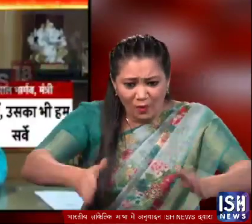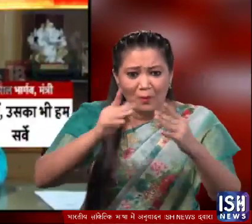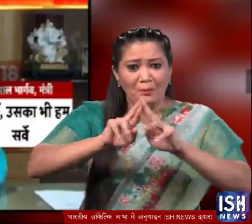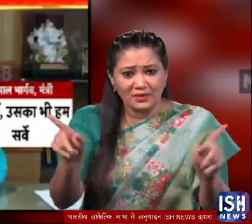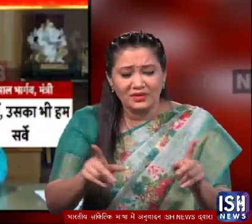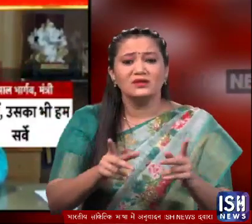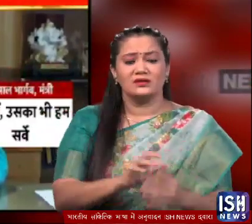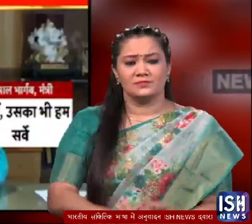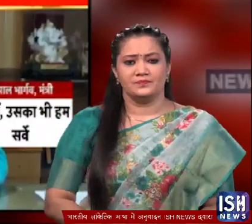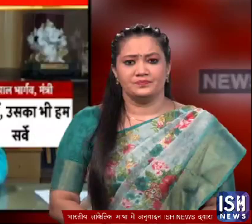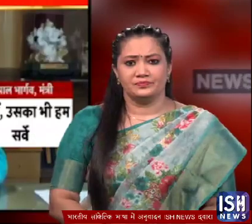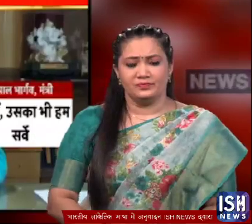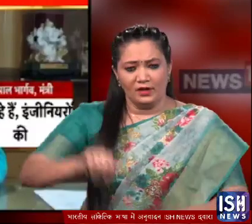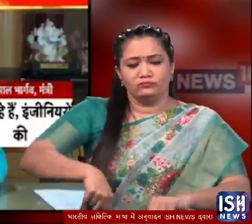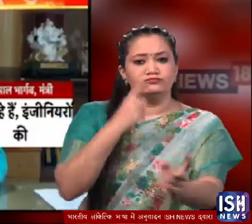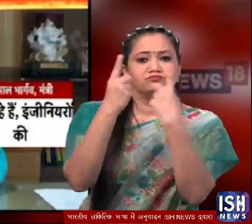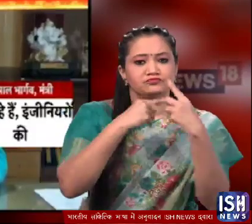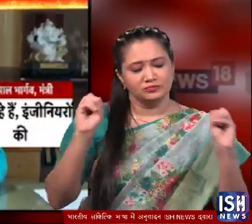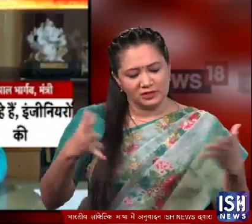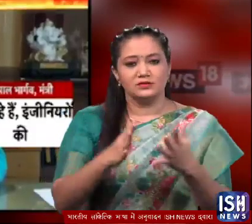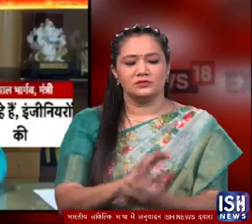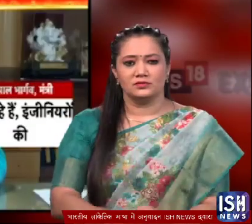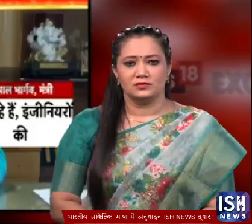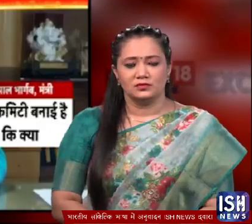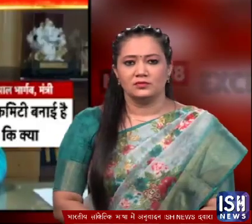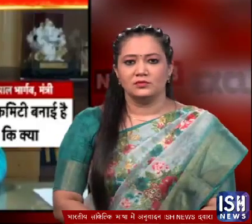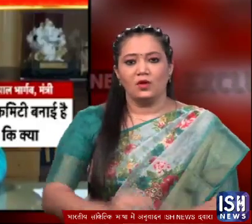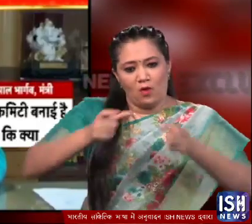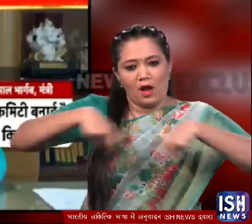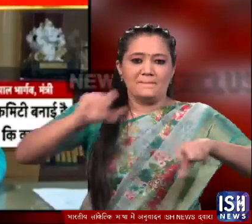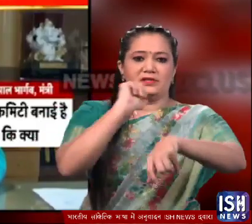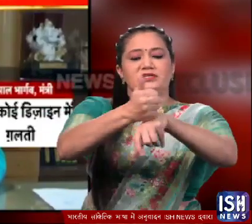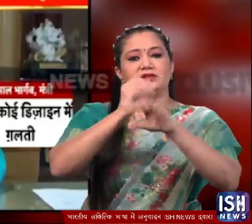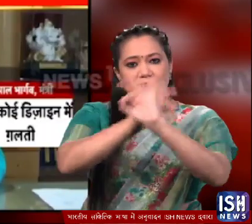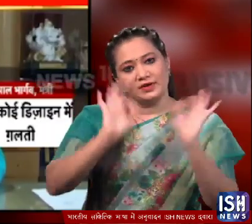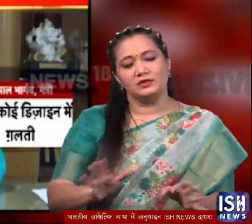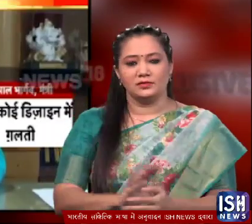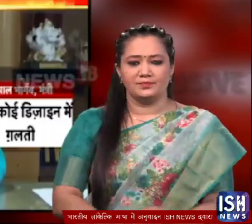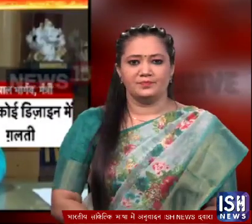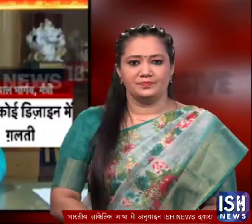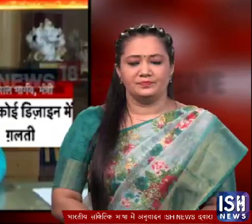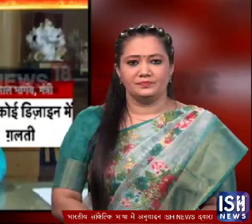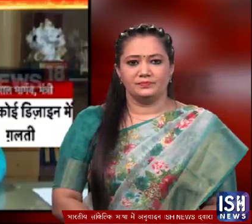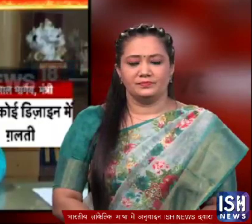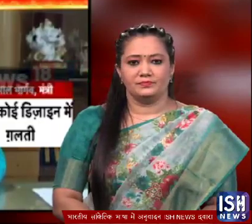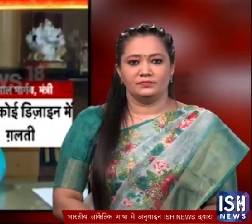उनका भी हम सर्वे करा रहे हैं। इंजीनियरों की कमेटी बनाई है, क्या इसमें